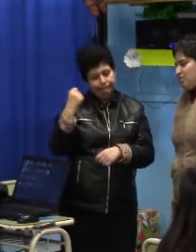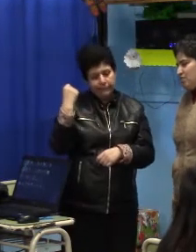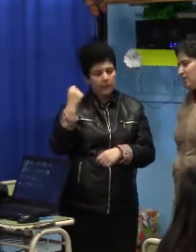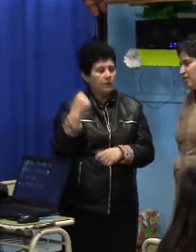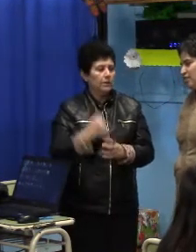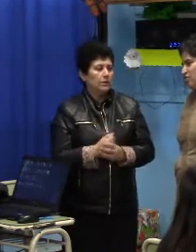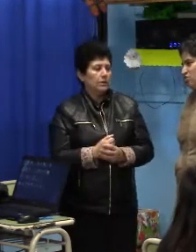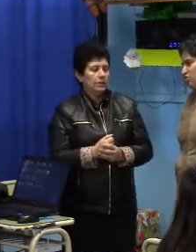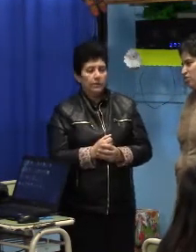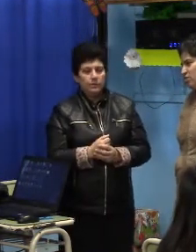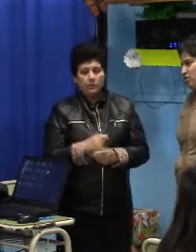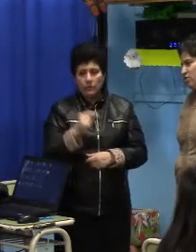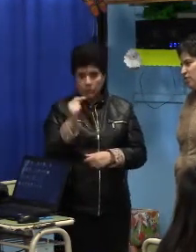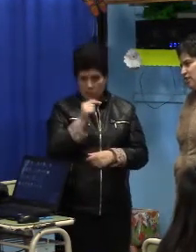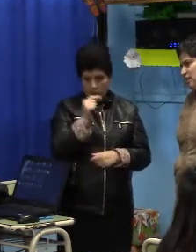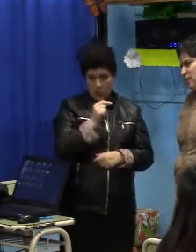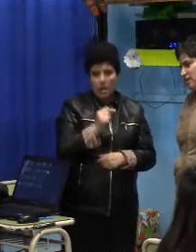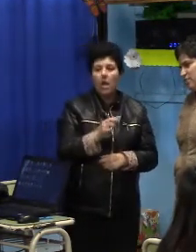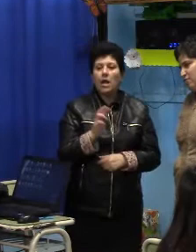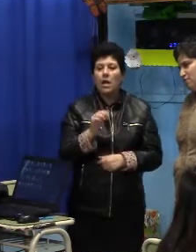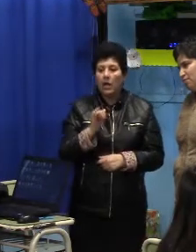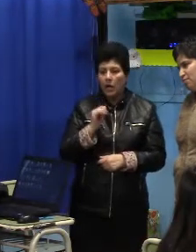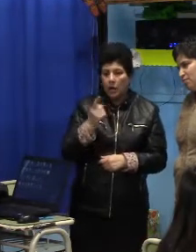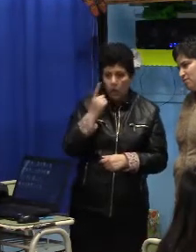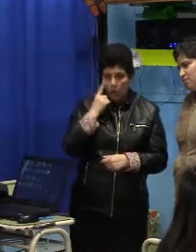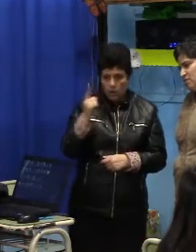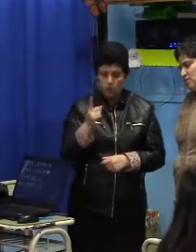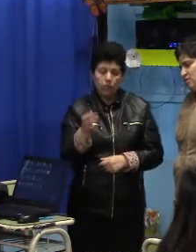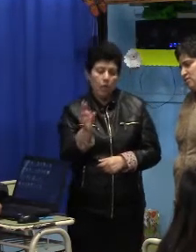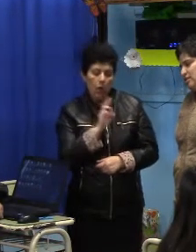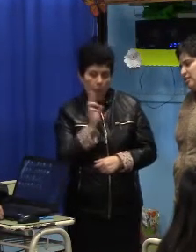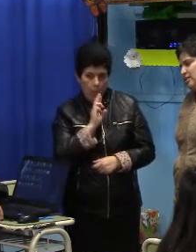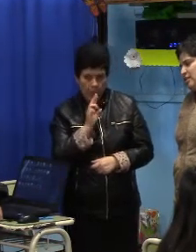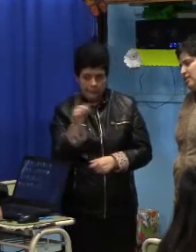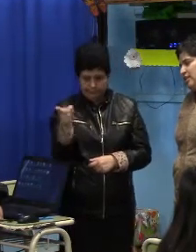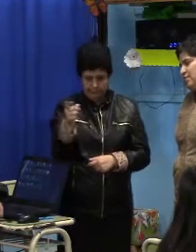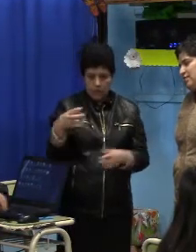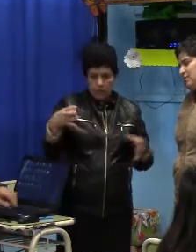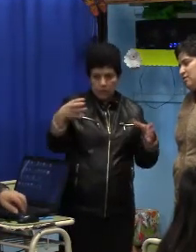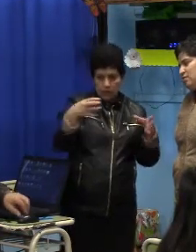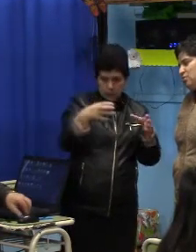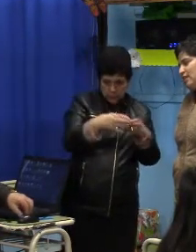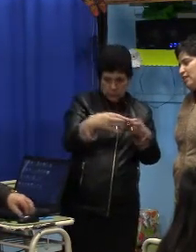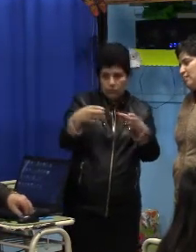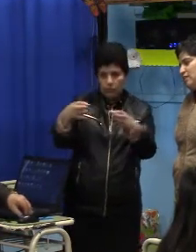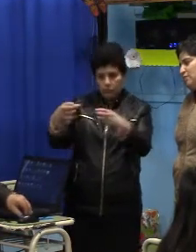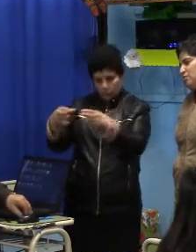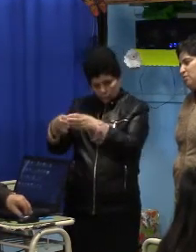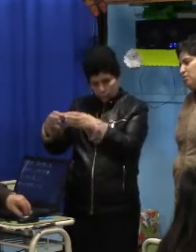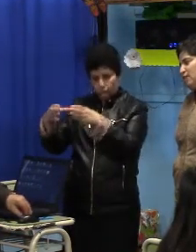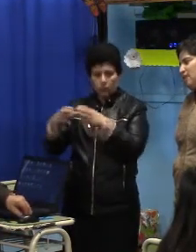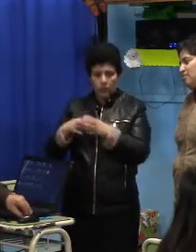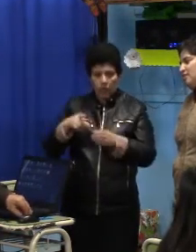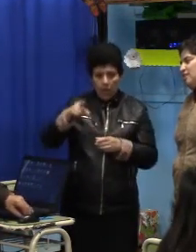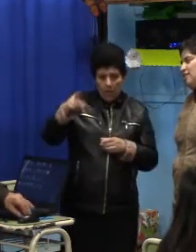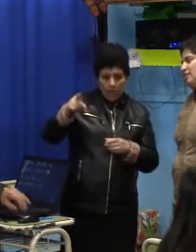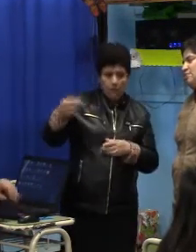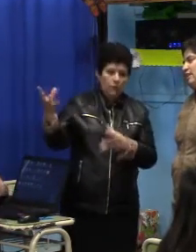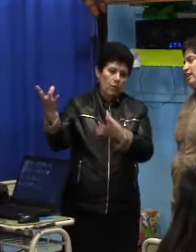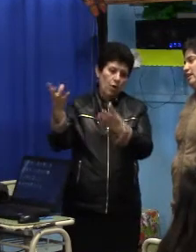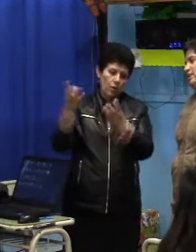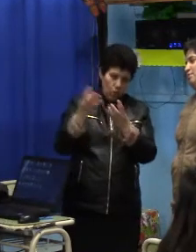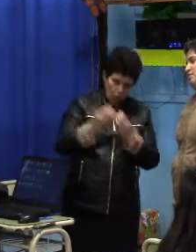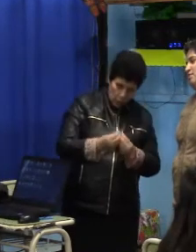la señora esta que yo conocí, que armó el grupo, si te tenía que pasar a buscar, te pasó a buscar, si tenía